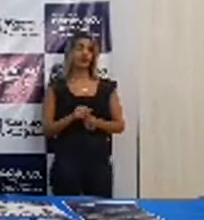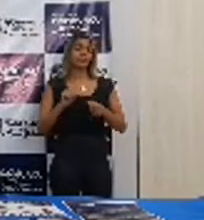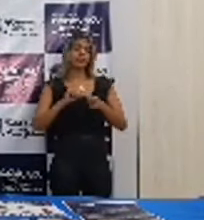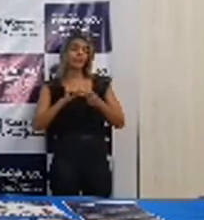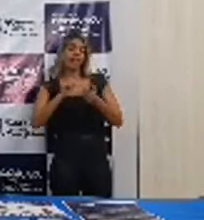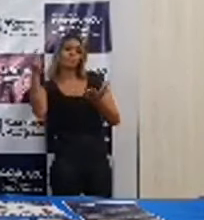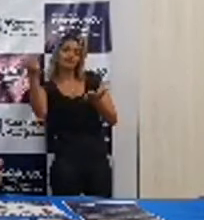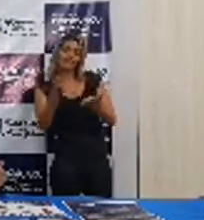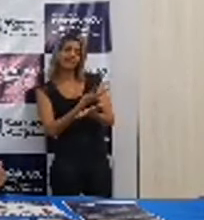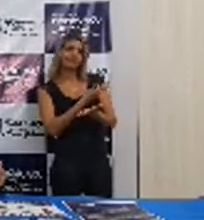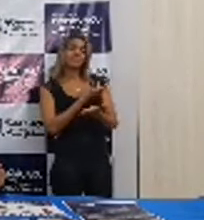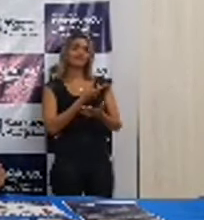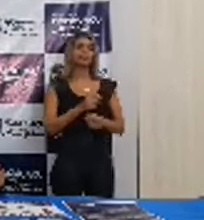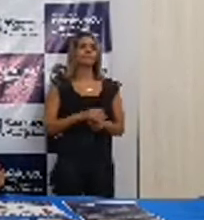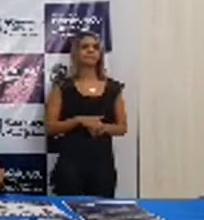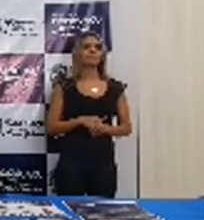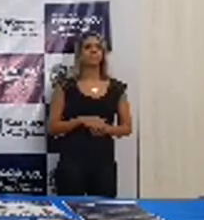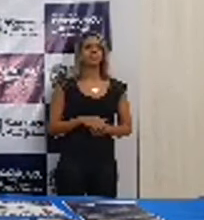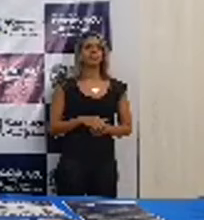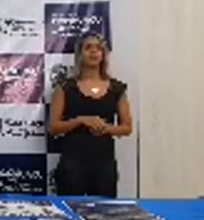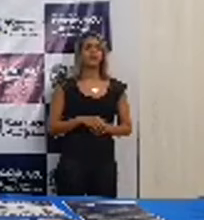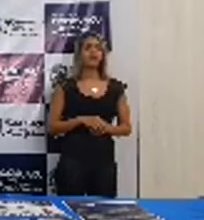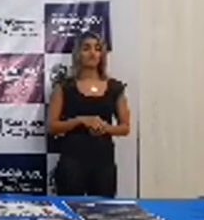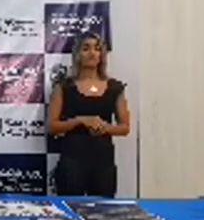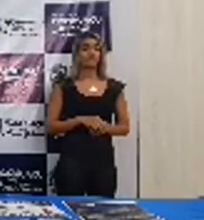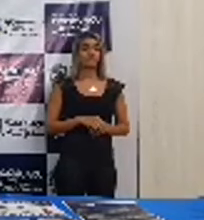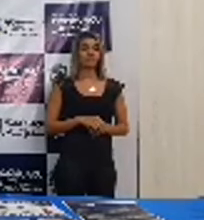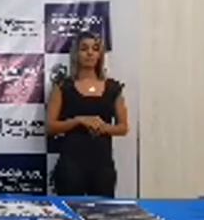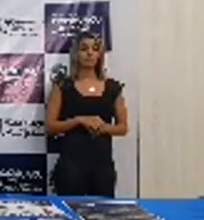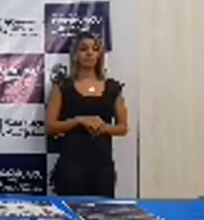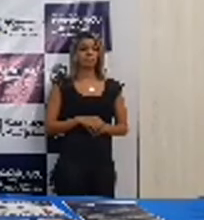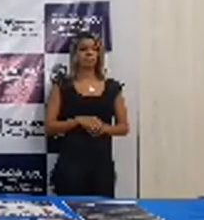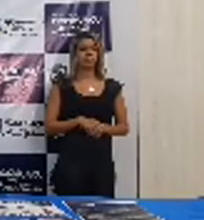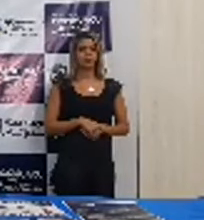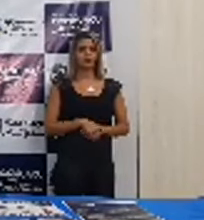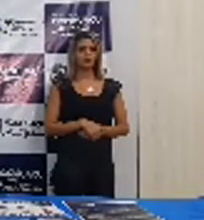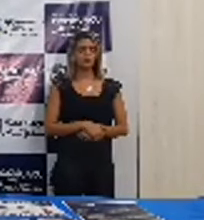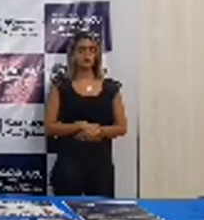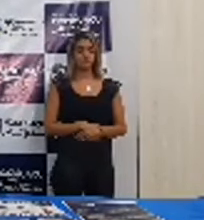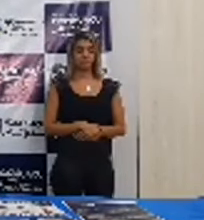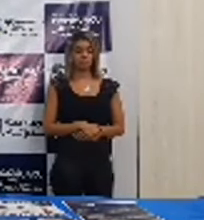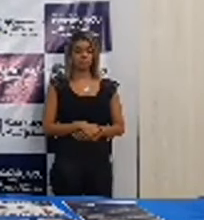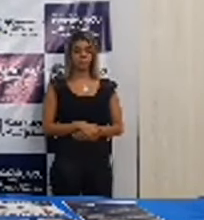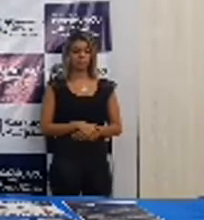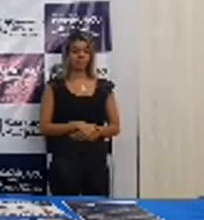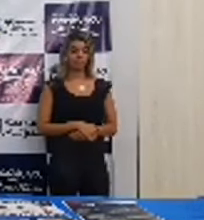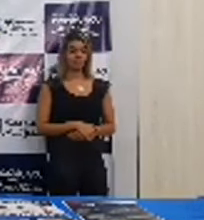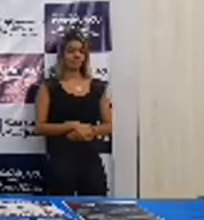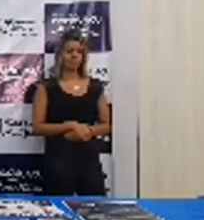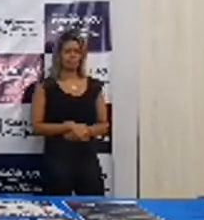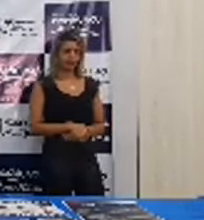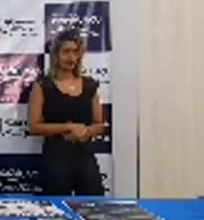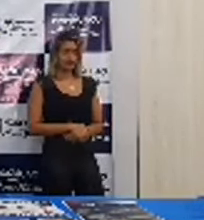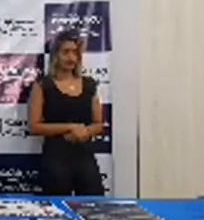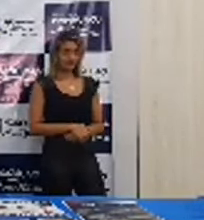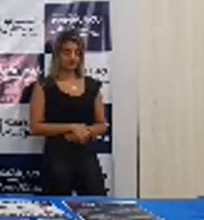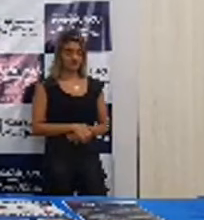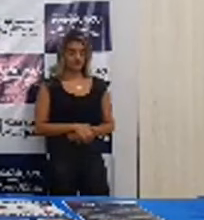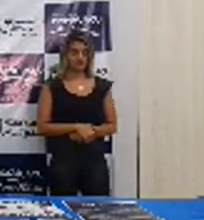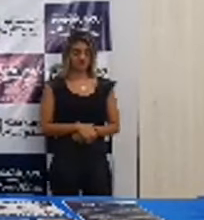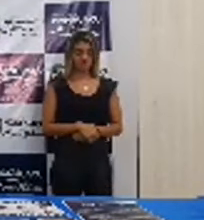leis propostas pelo município. O nosso âmbito nessa reunião de sábado foi voltado